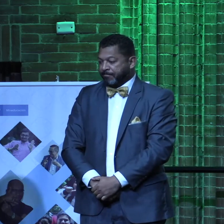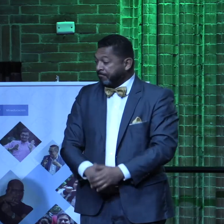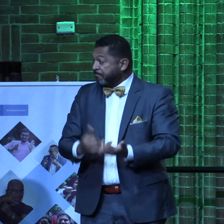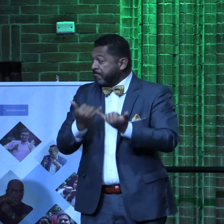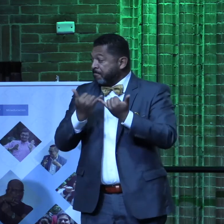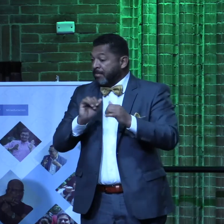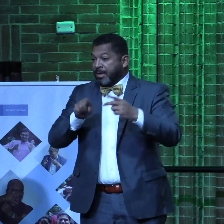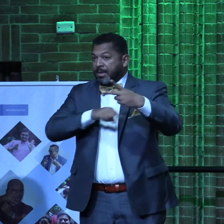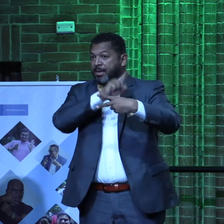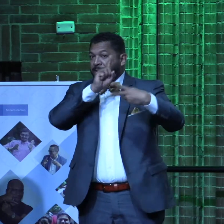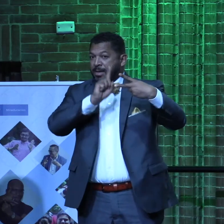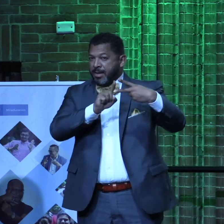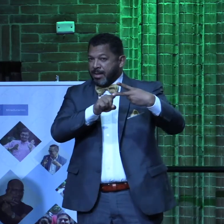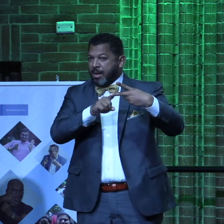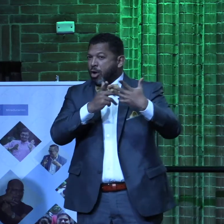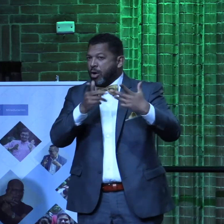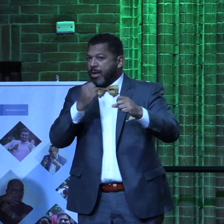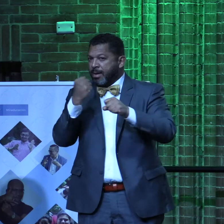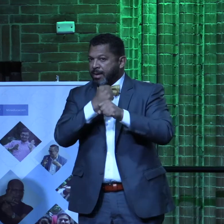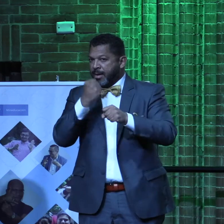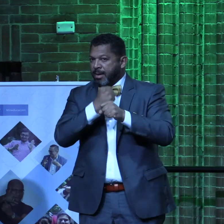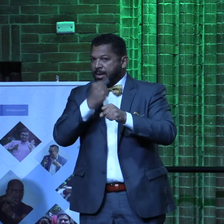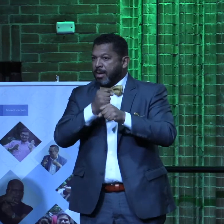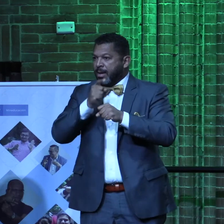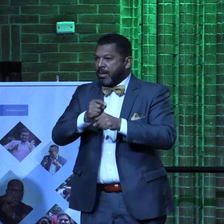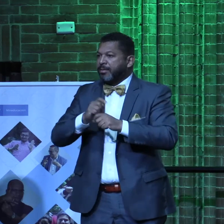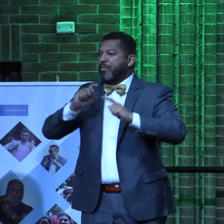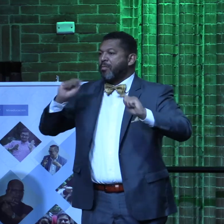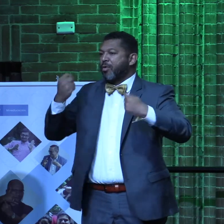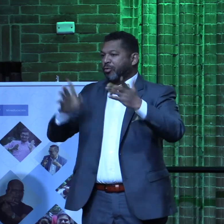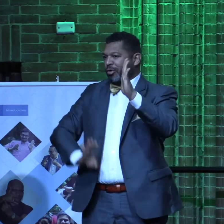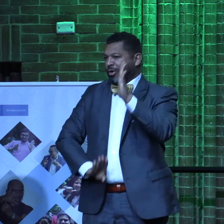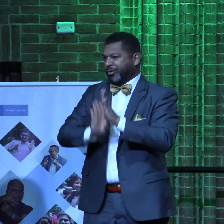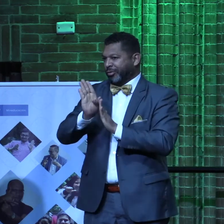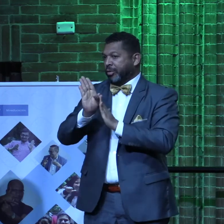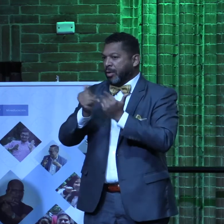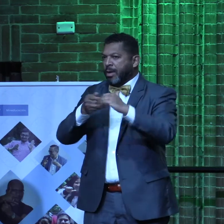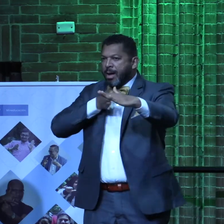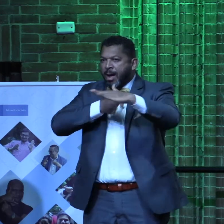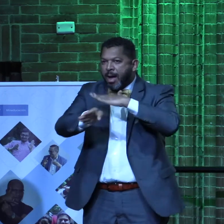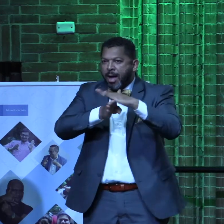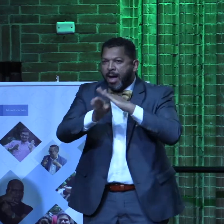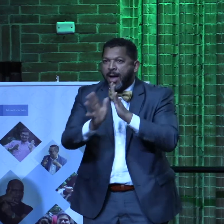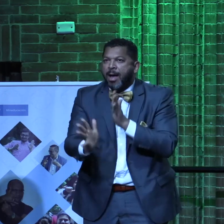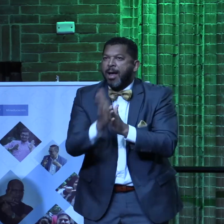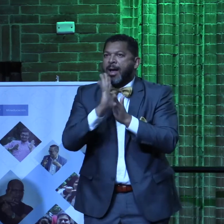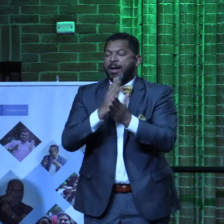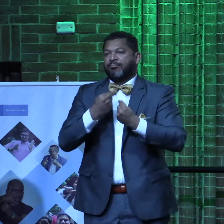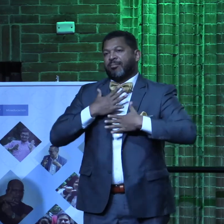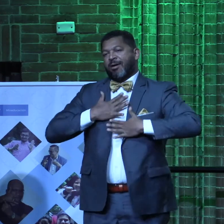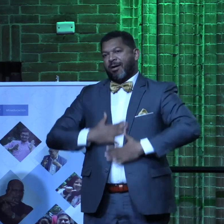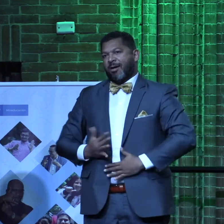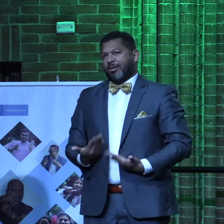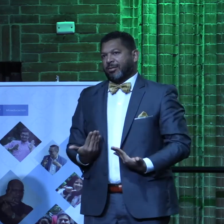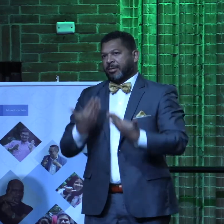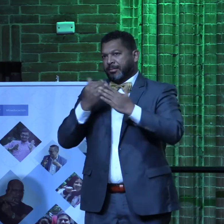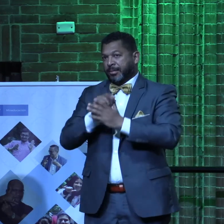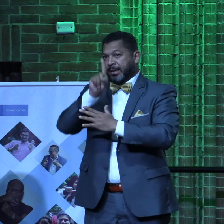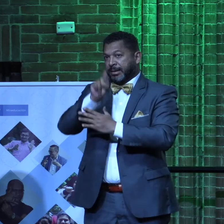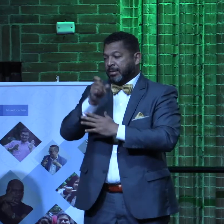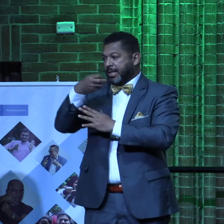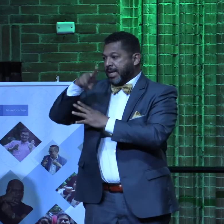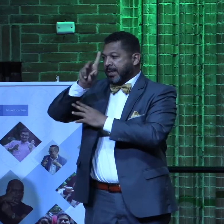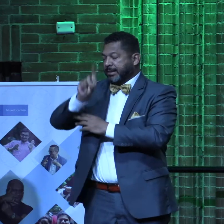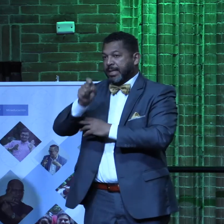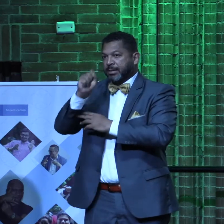Finalmente, en segundo lugar, trabajamos en el área de promoción y desarrollo frente al acceso a la información. En esta área realizamos 116